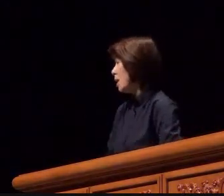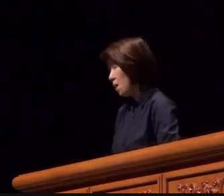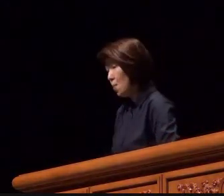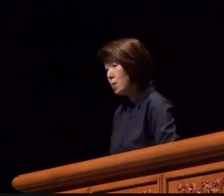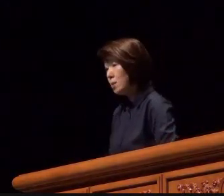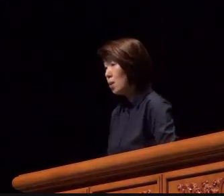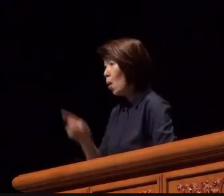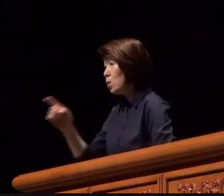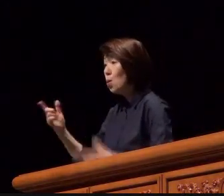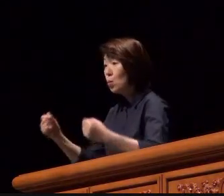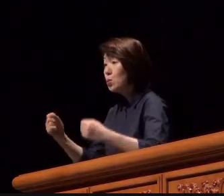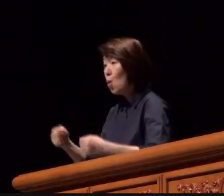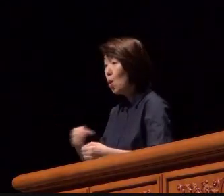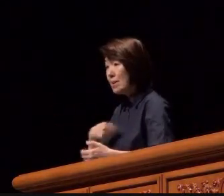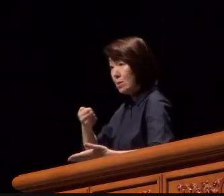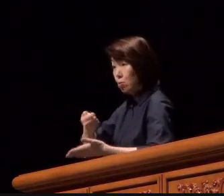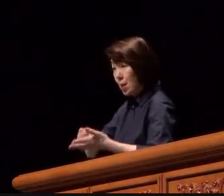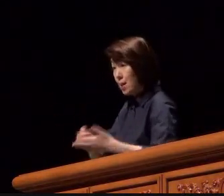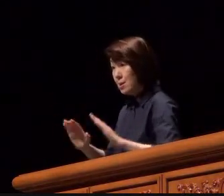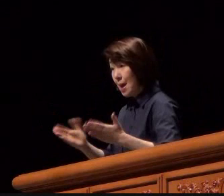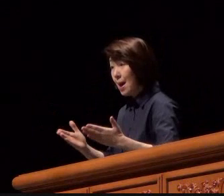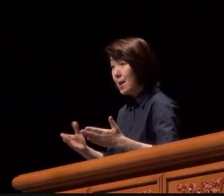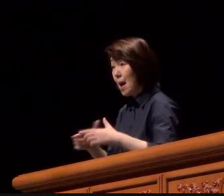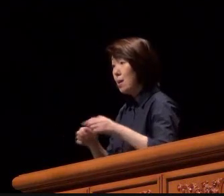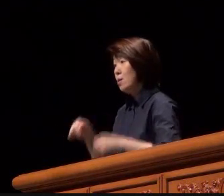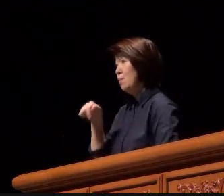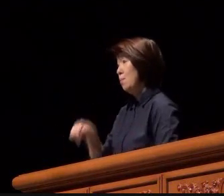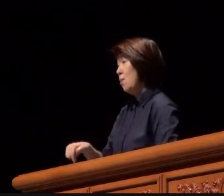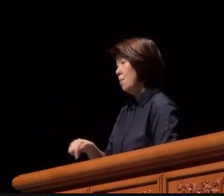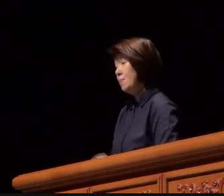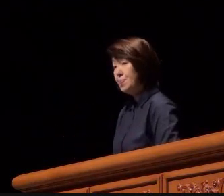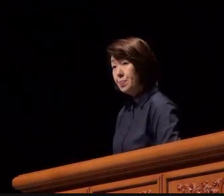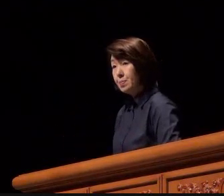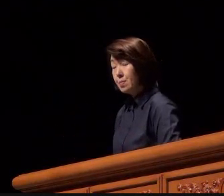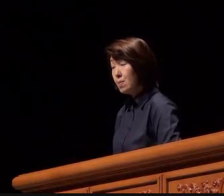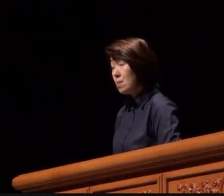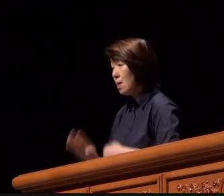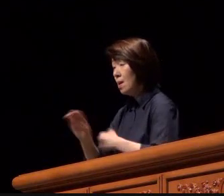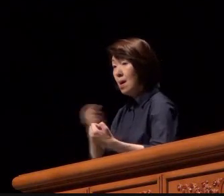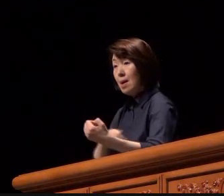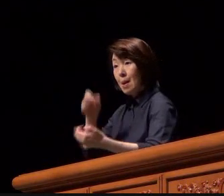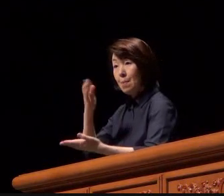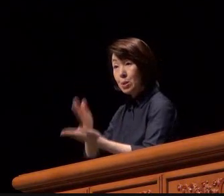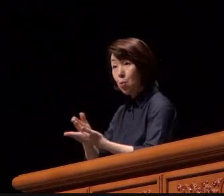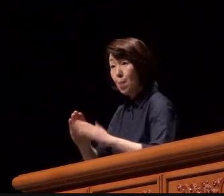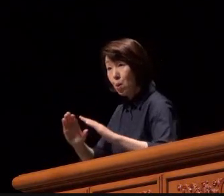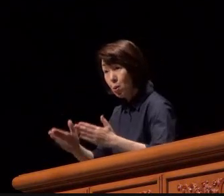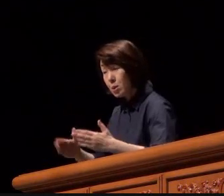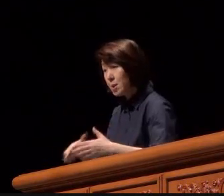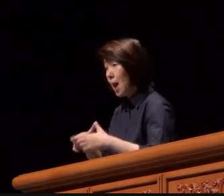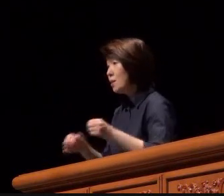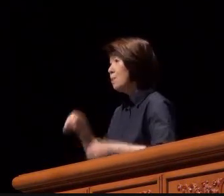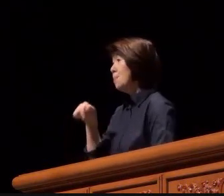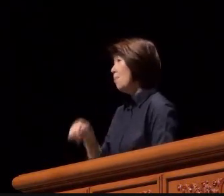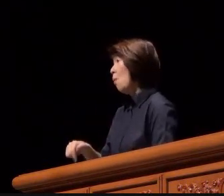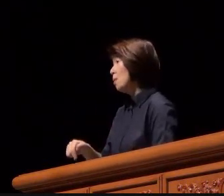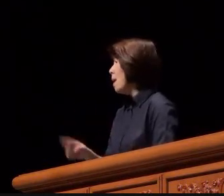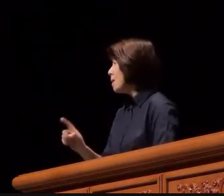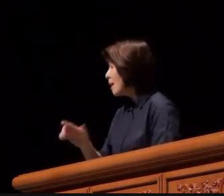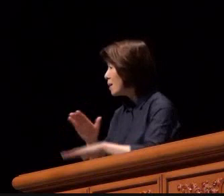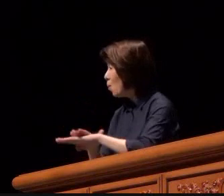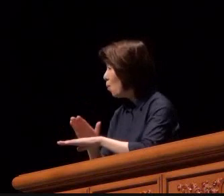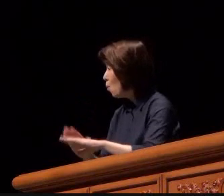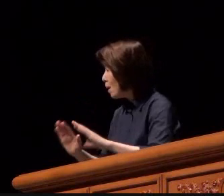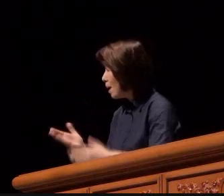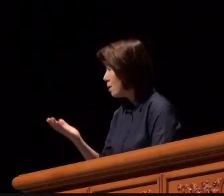そういうふうに主体性のないこの国、そしてその原発を止めようとしないこの国に何か方法は